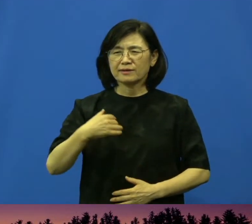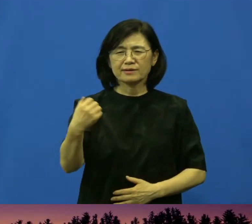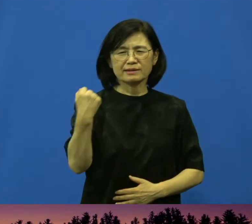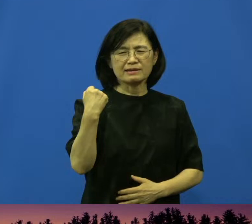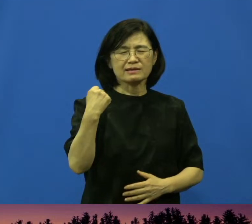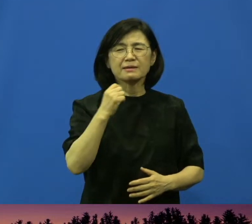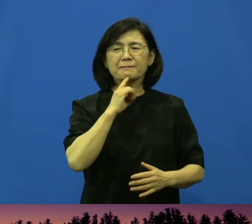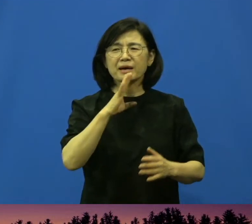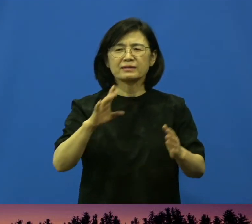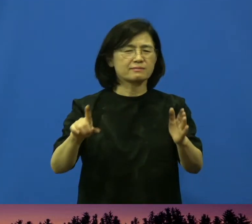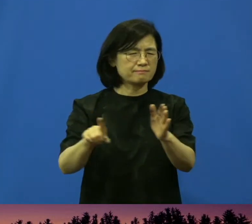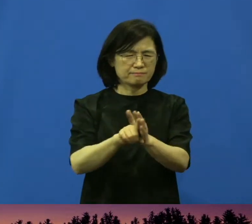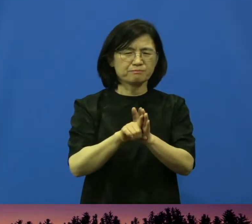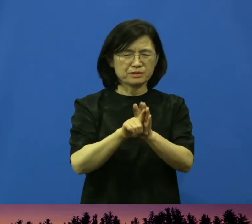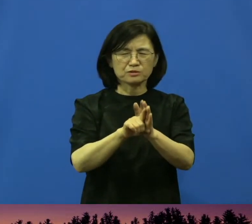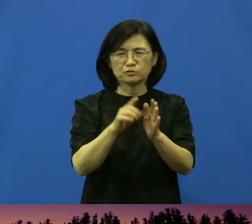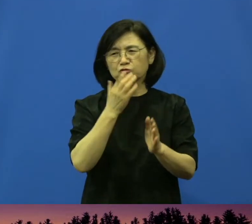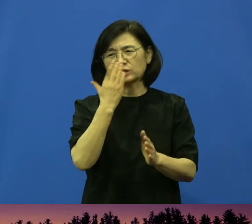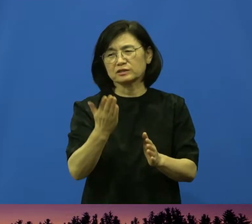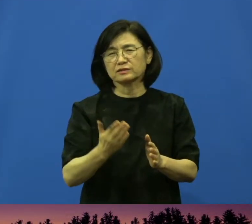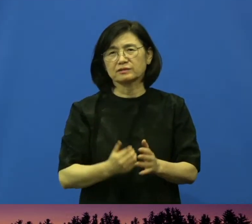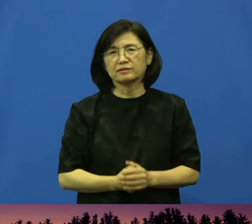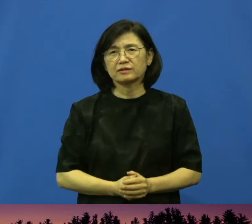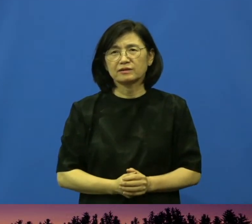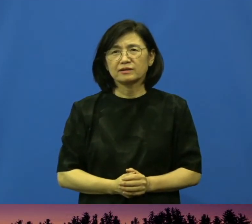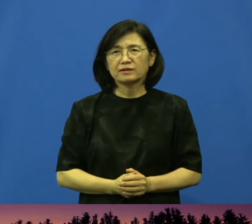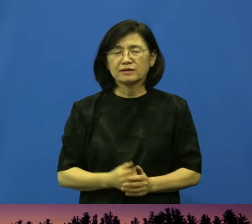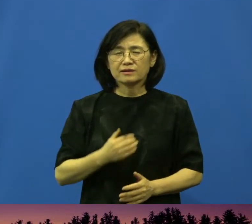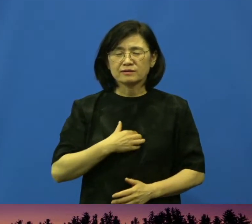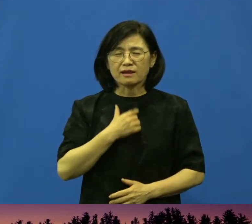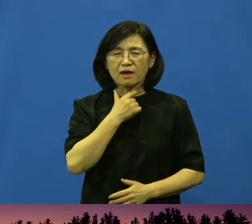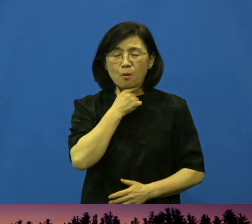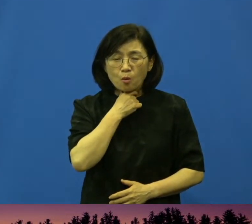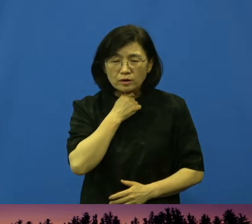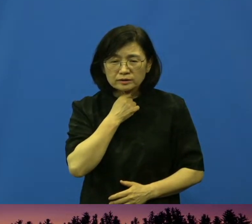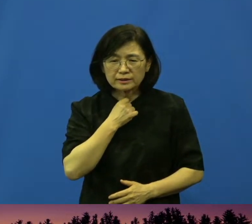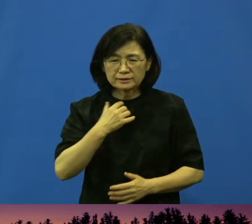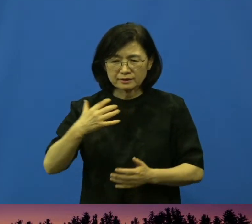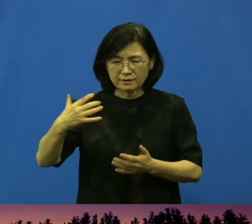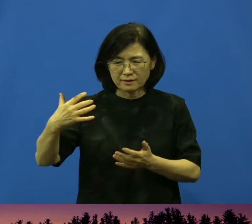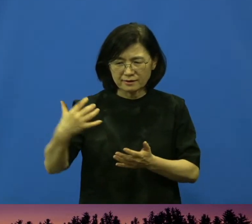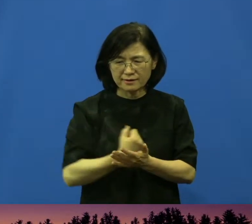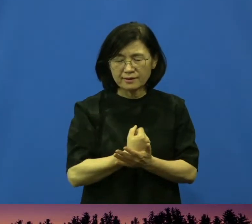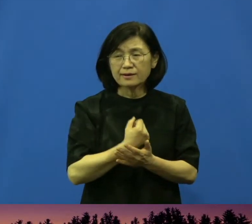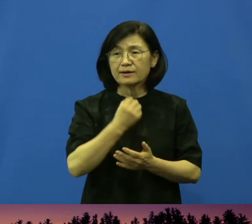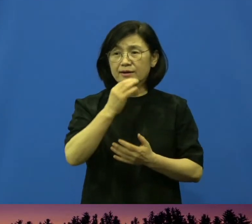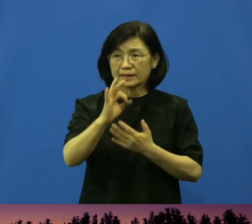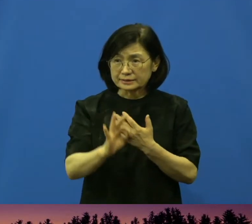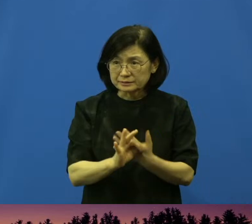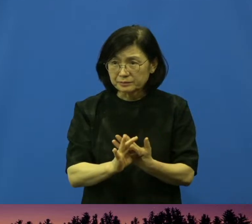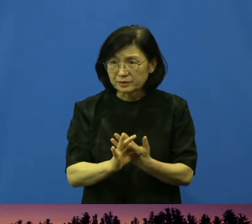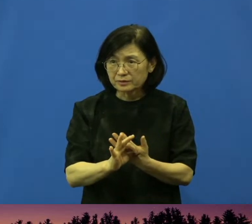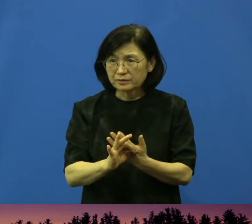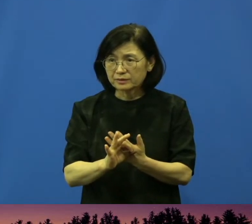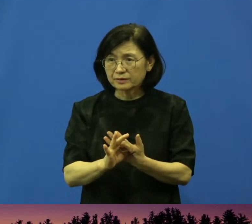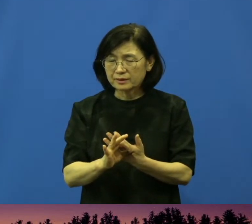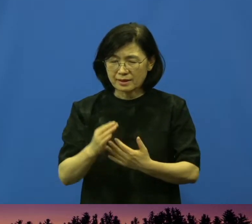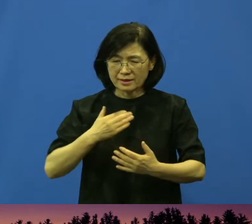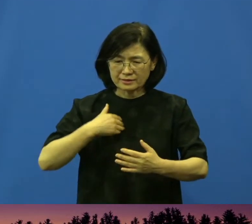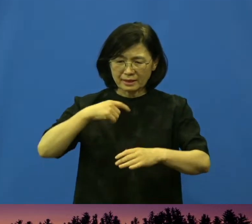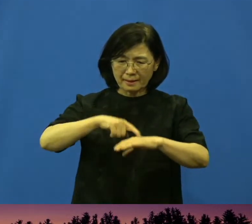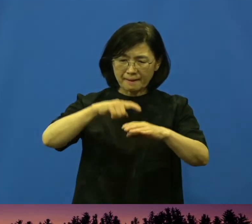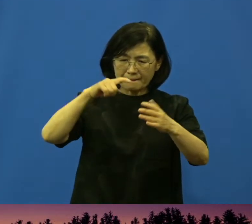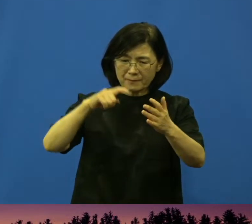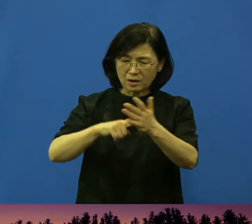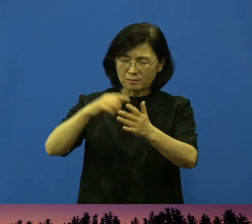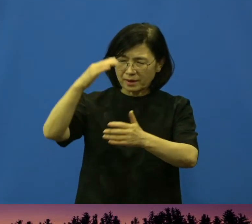말은 안 해도 여러분, 성공하고 내가 원하는 걸 가지고 나면 자꾸 내 안에 하나님을 의지할 마음이 사라져 버려요.